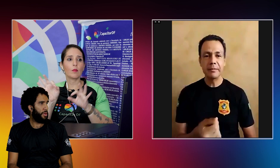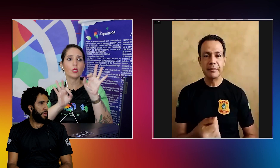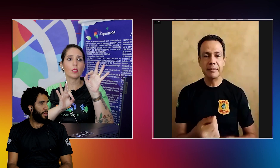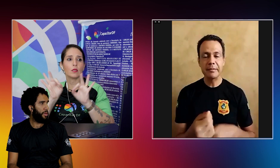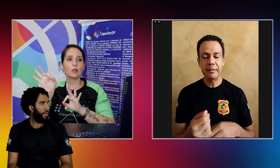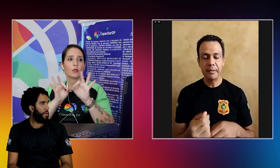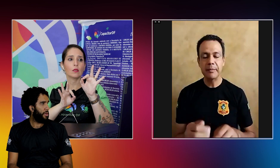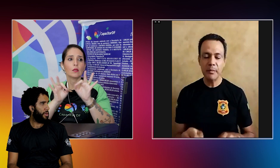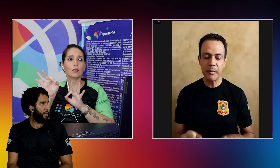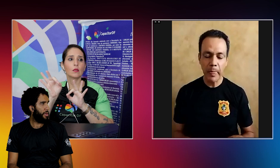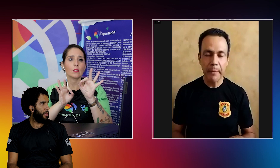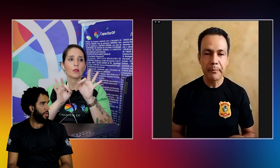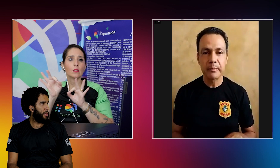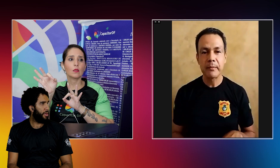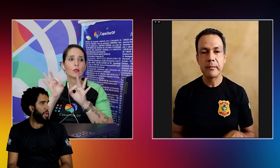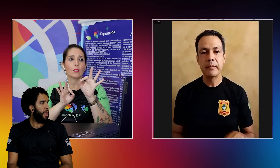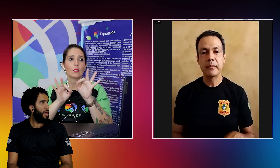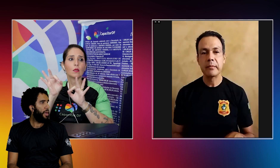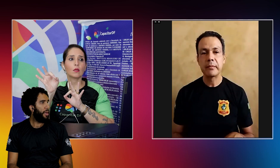Antigamente era assim.